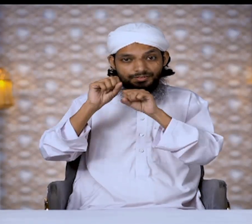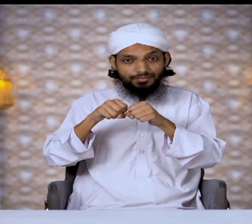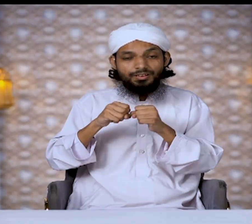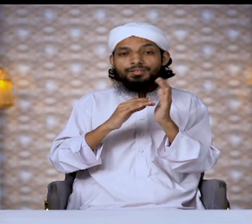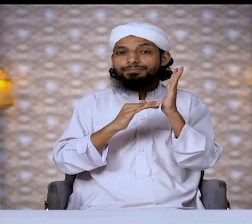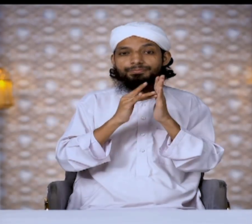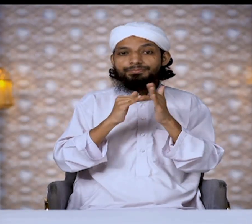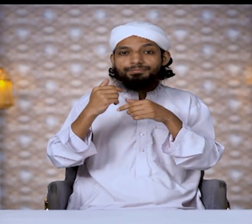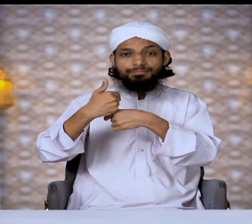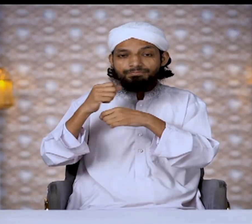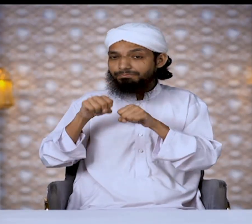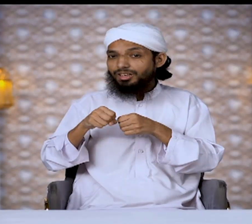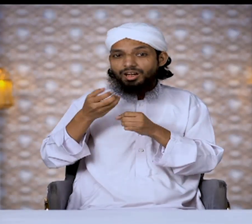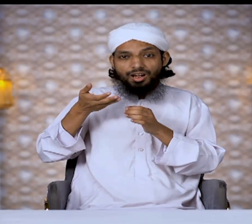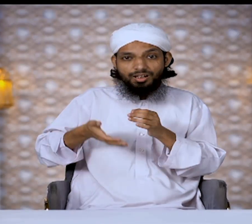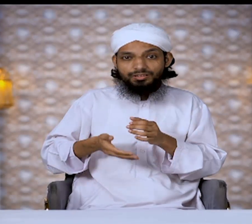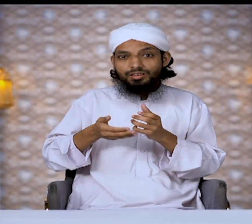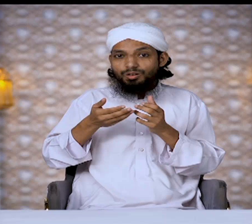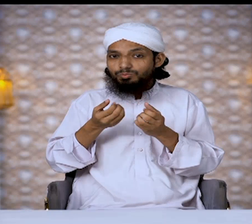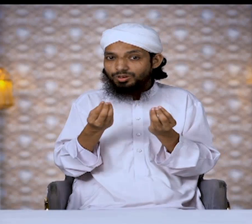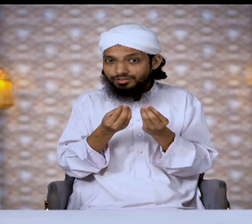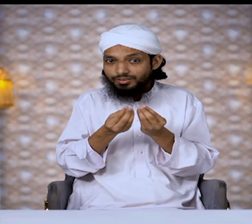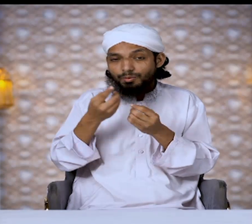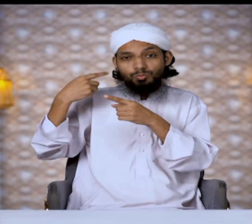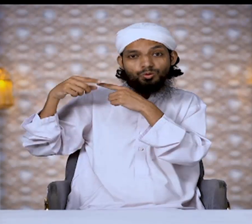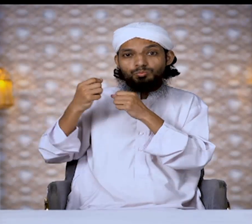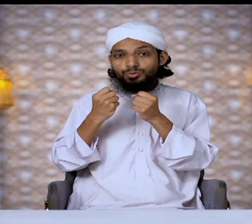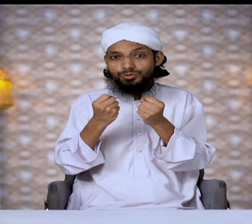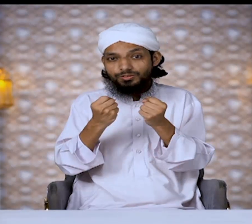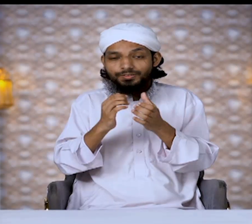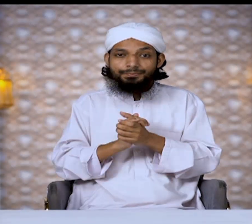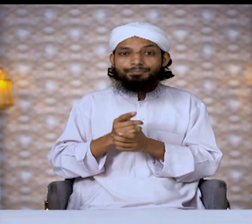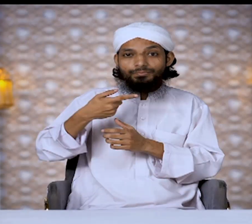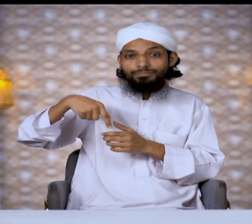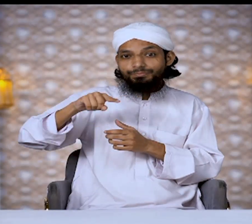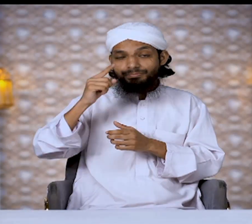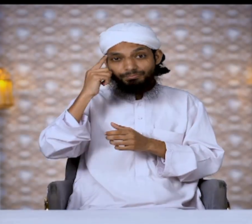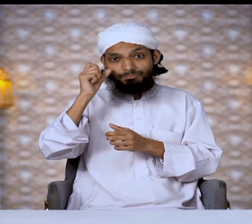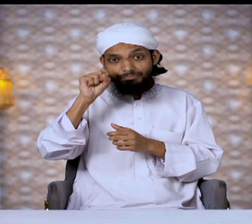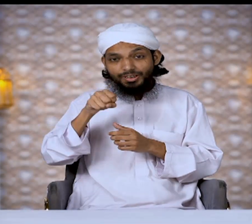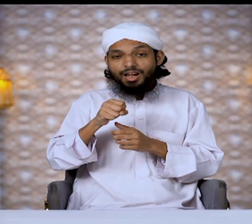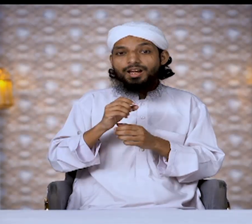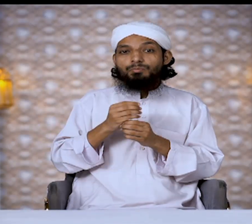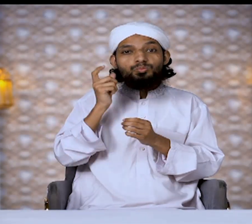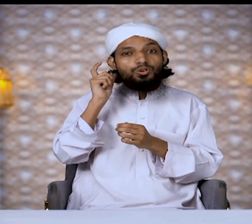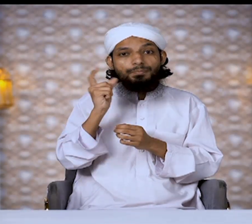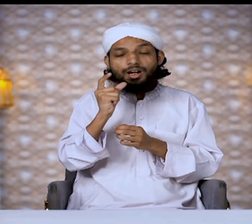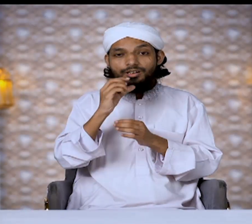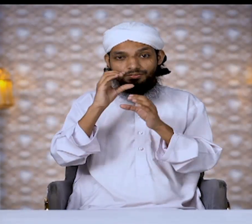اس دور میں یہ جدید سہولت بھی موجود نہ تھی جو ہمارے زمانے میں پائی جاتی ہے، مگر تاریخ گواہ ہے کہ مسلمانوں نے سائنس اور ریاضی کے میدان